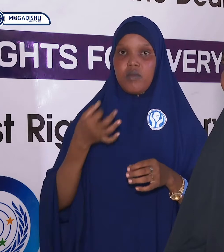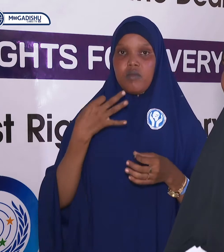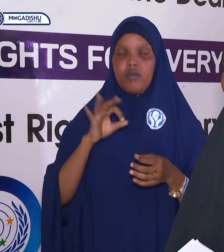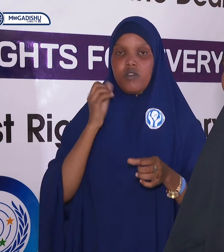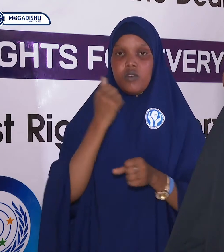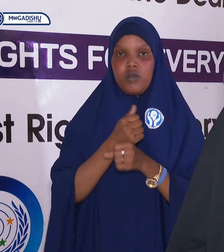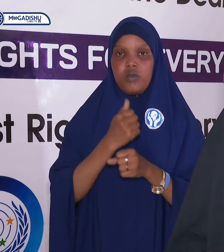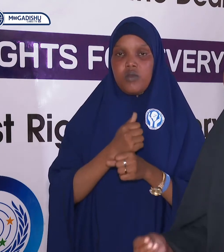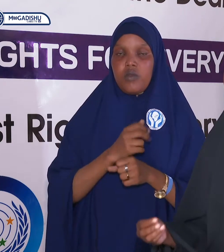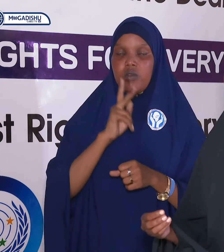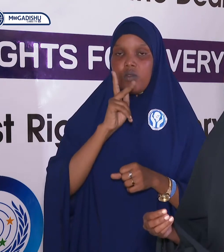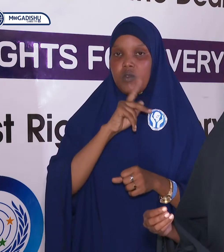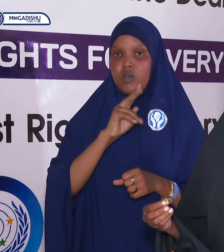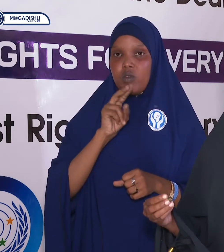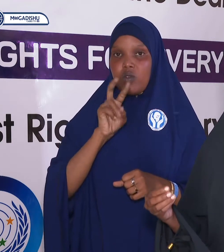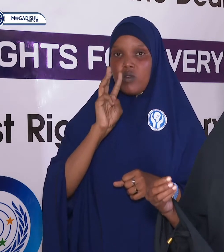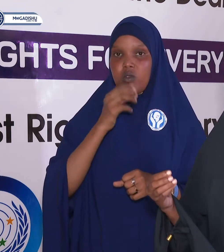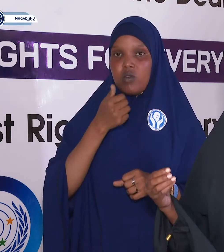oo bara